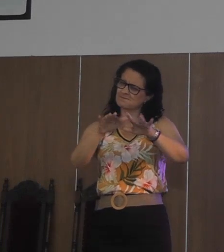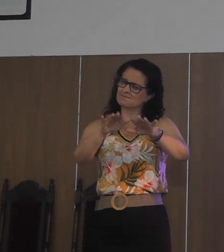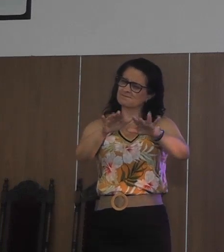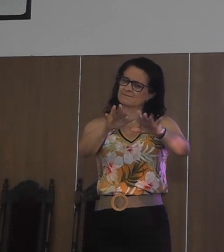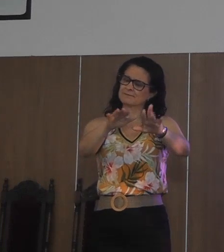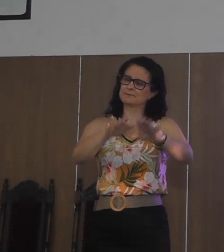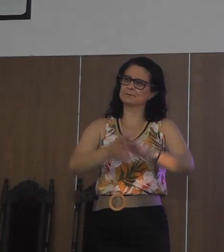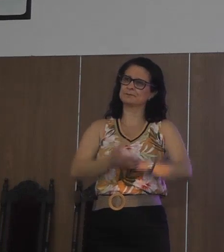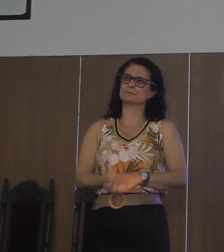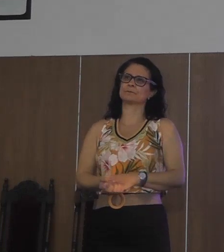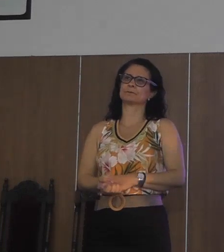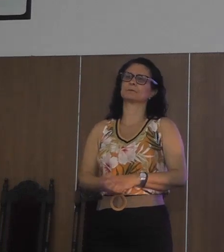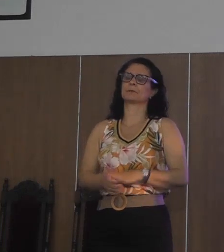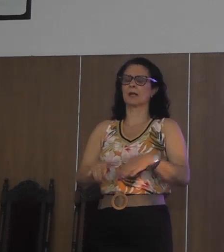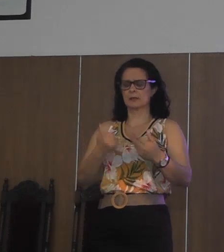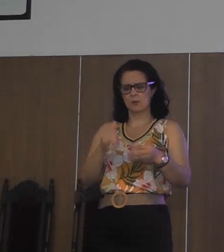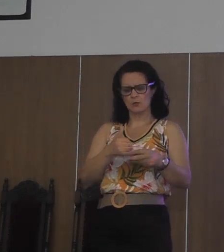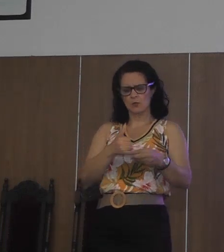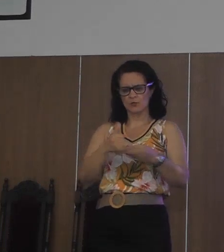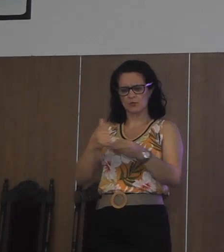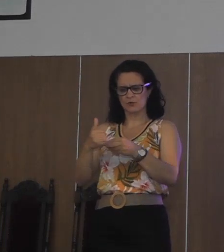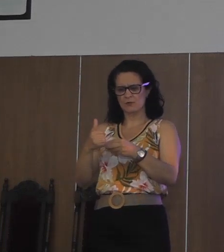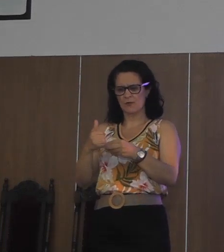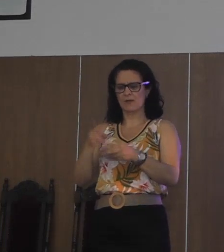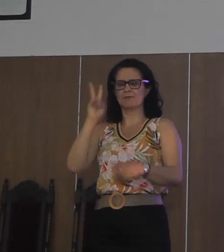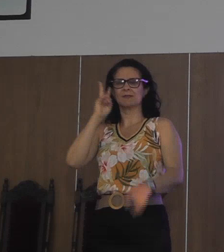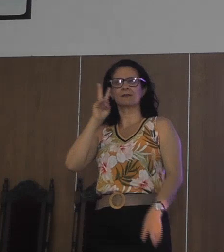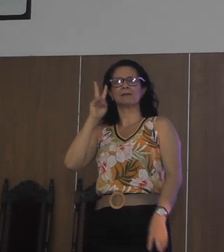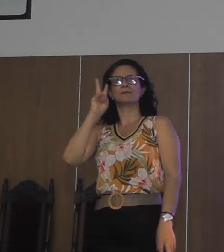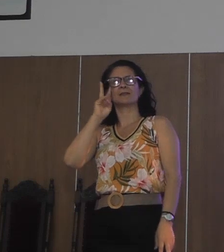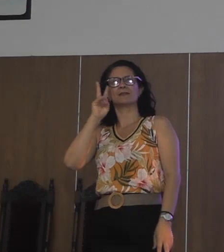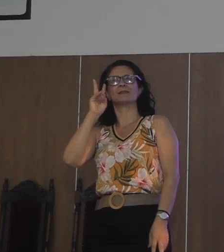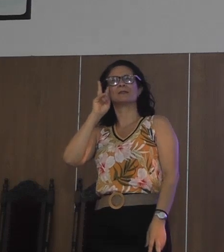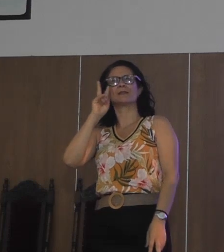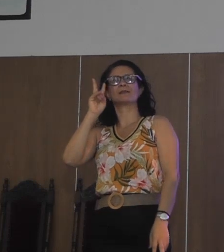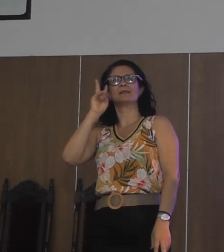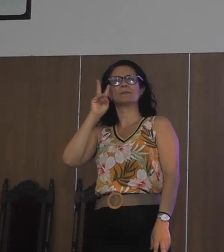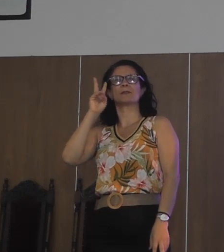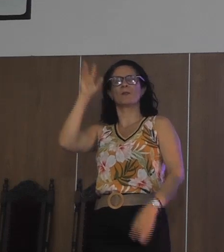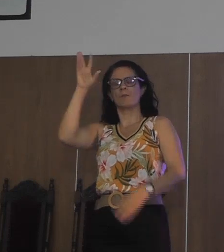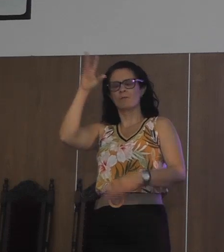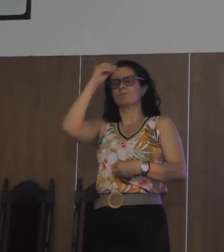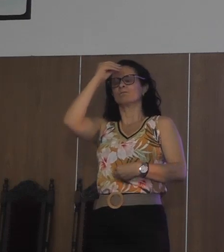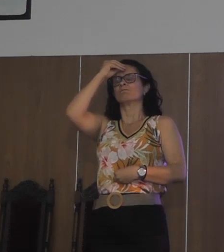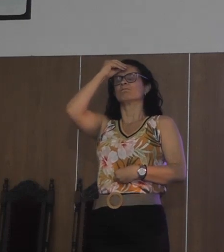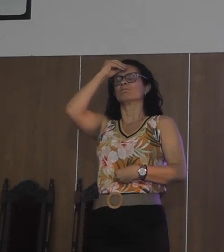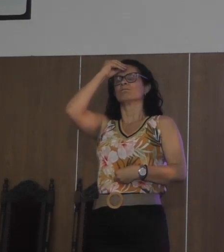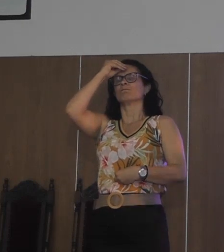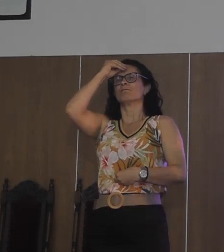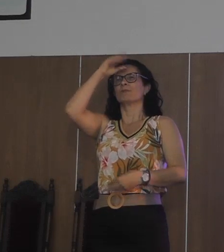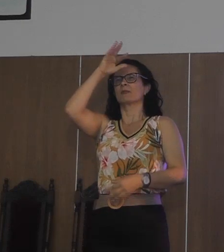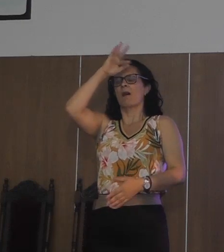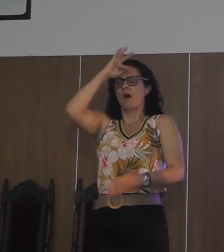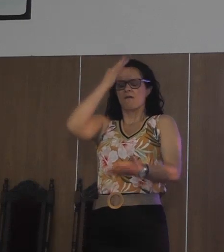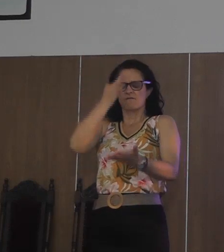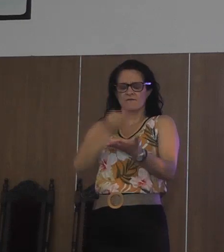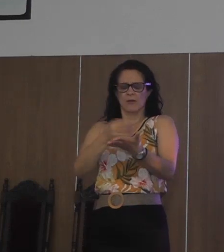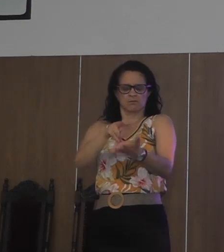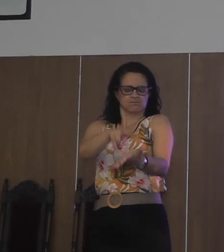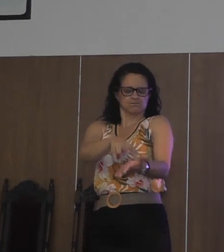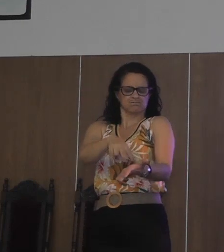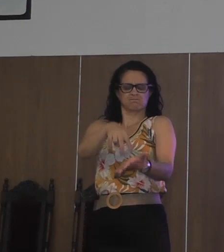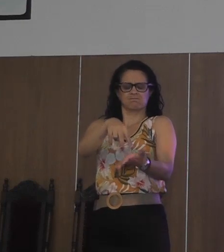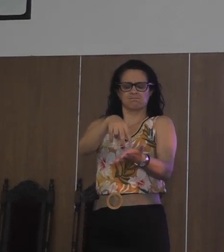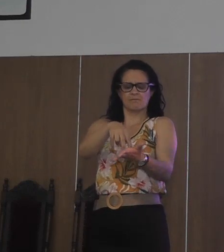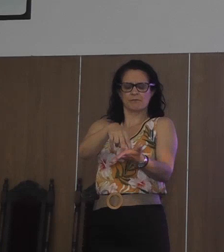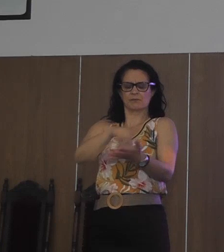Josué. E Josué vai sendo tomado por uma fé que enche o coração dele, faz acreditar nisso, de que Deus iria abrir aquele